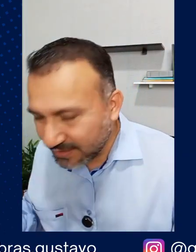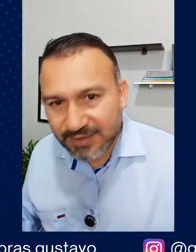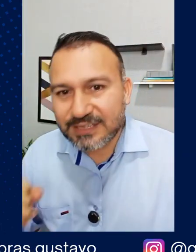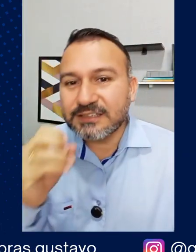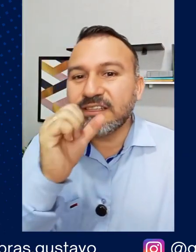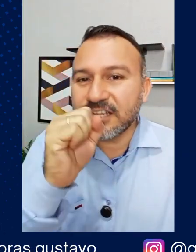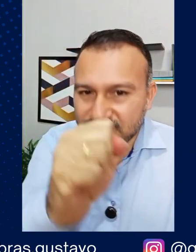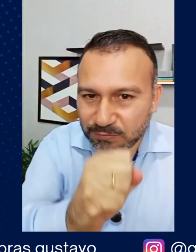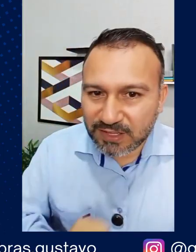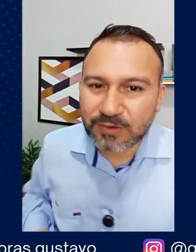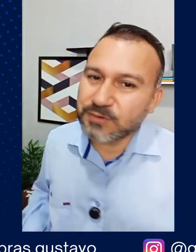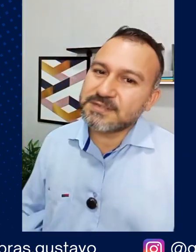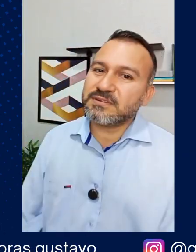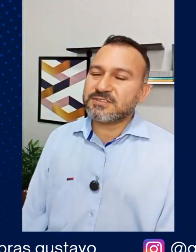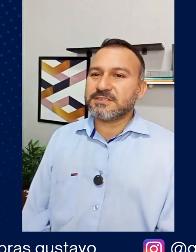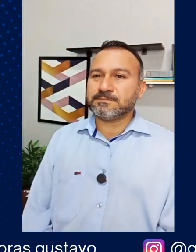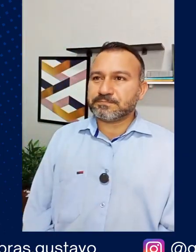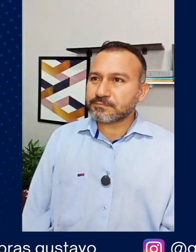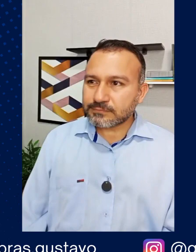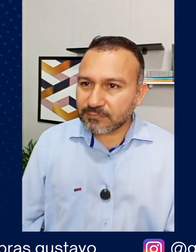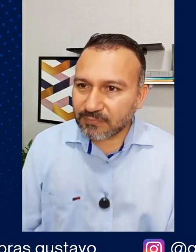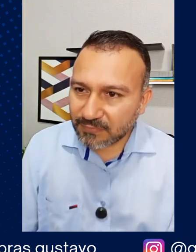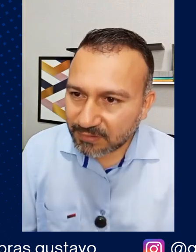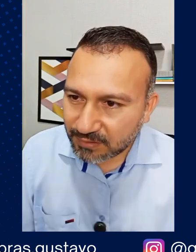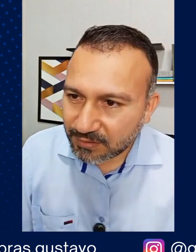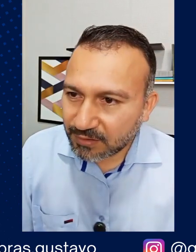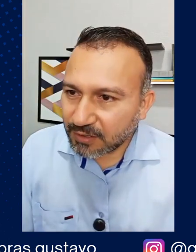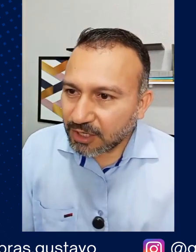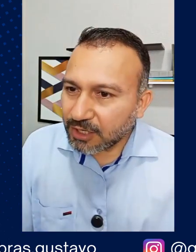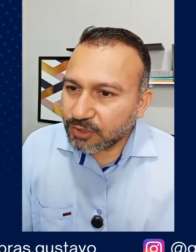caminho? Deixa eu falar uma coisa para você.